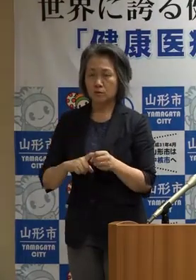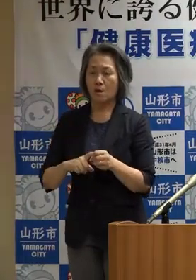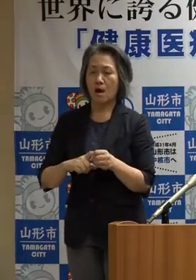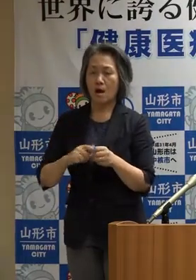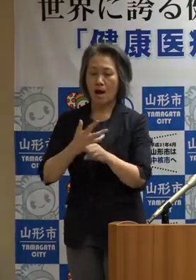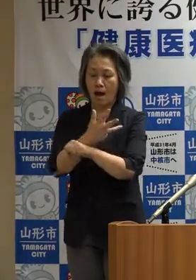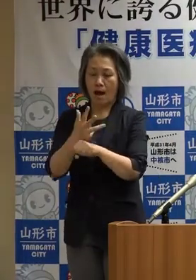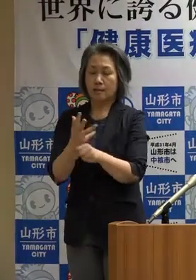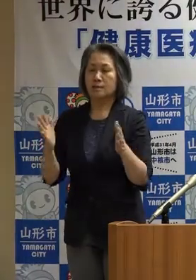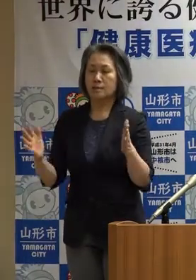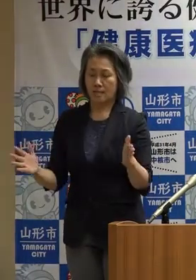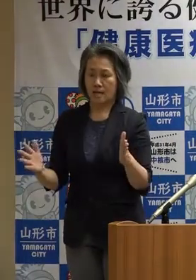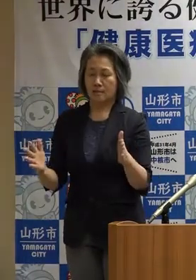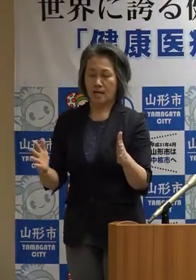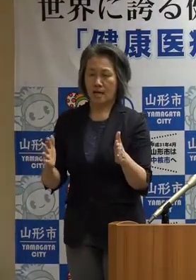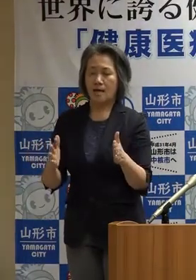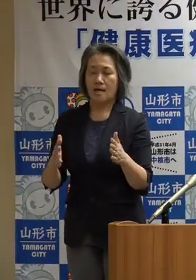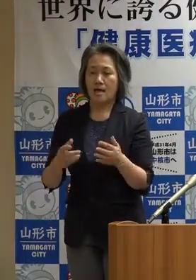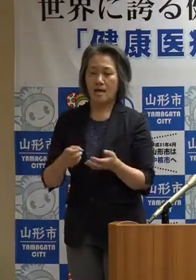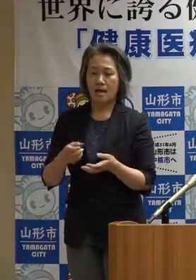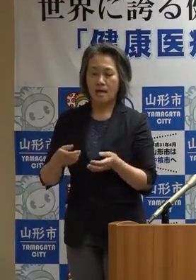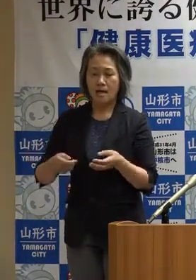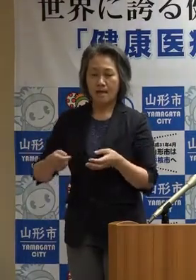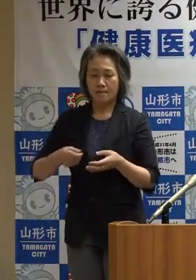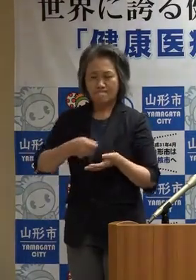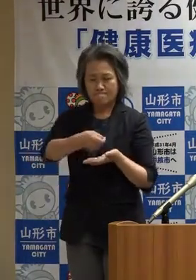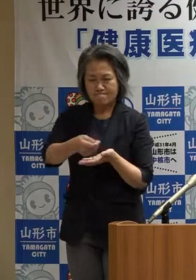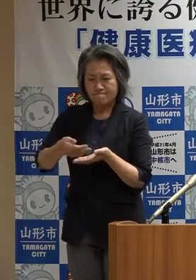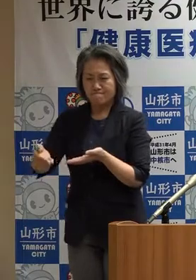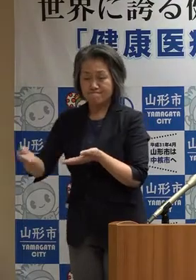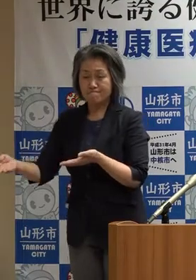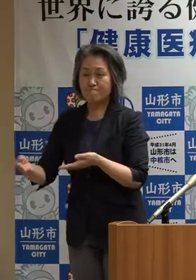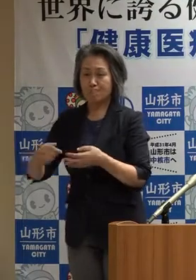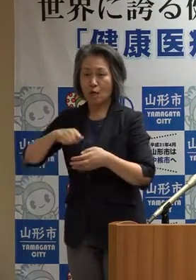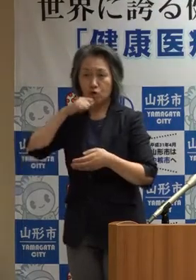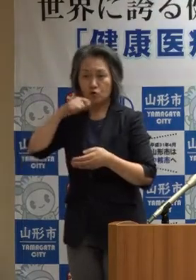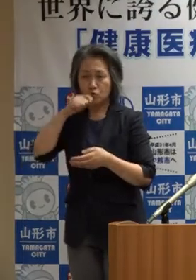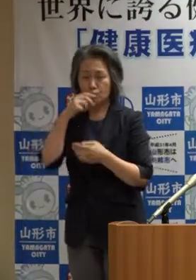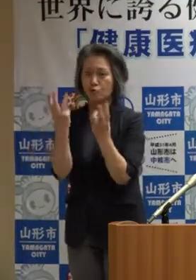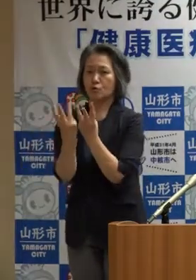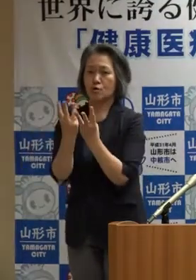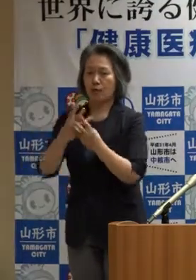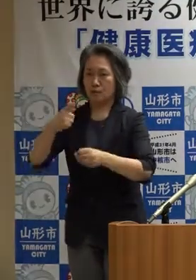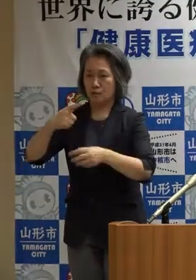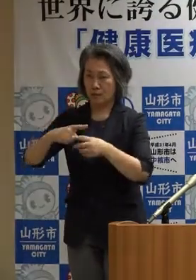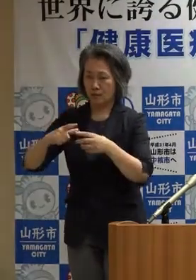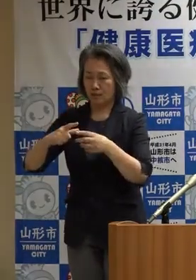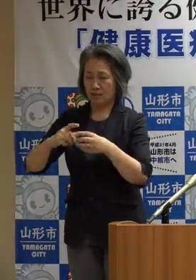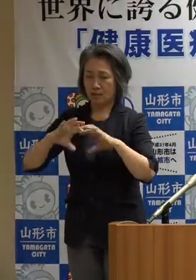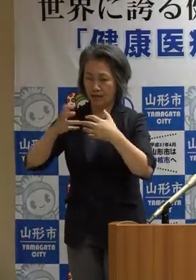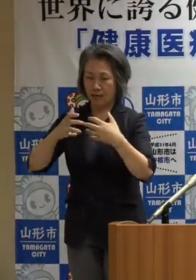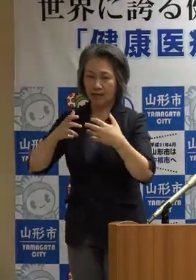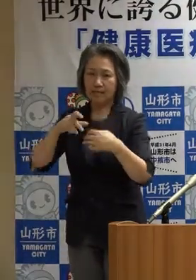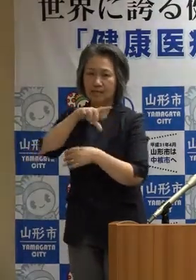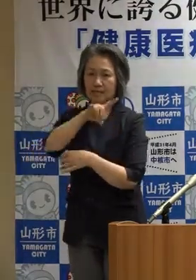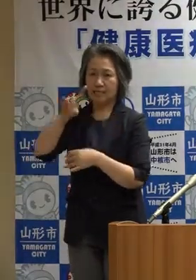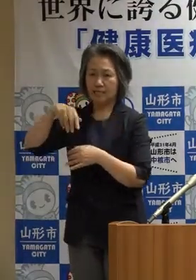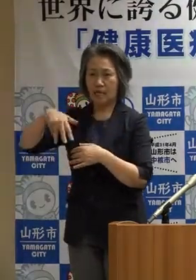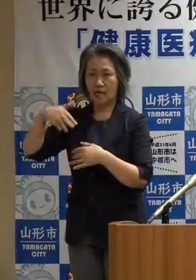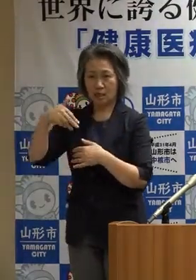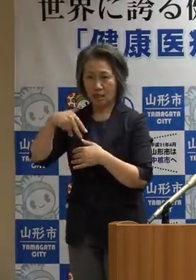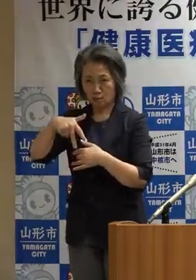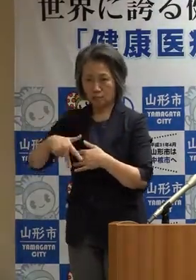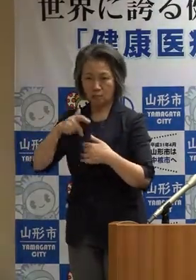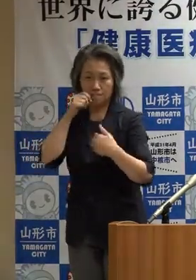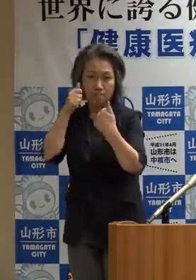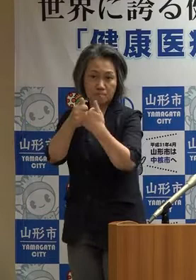8時間で最も多く提供されたスープということでギネス世界記録に挑戦します。皆さんの一